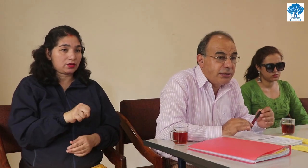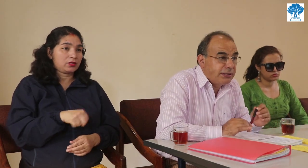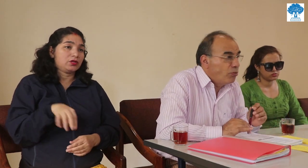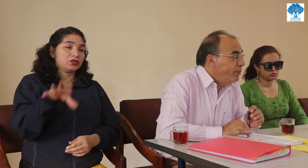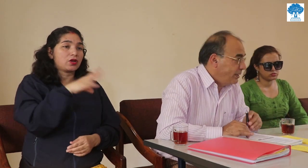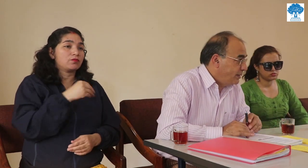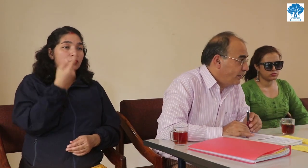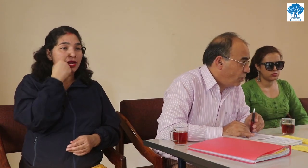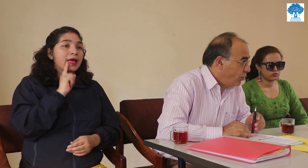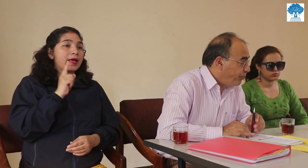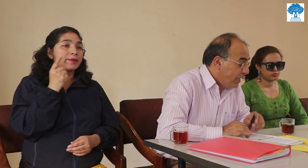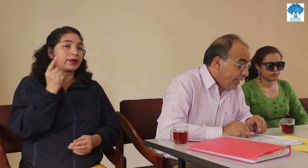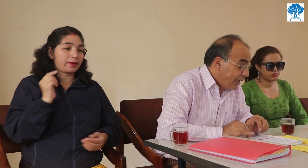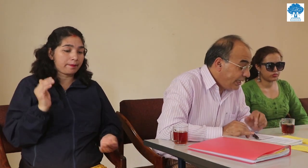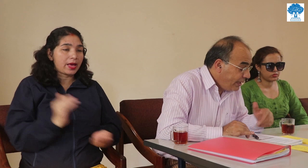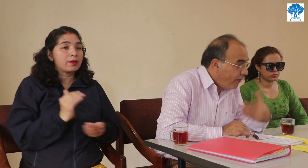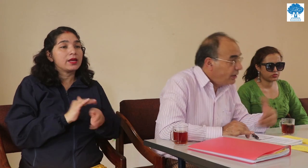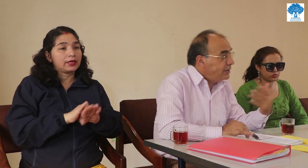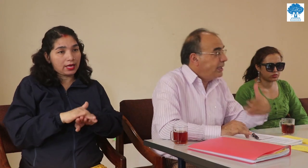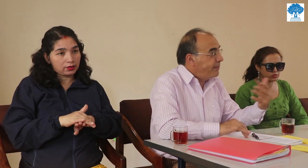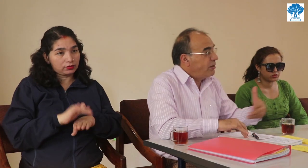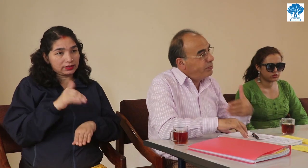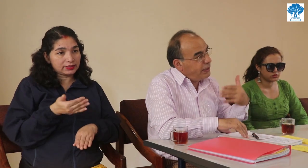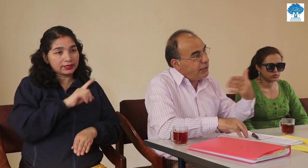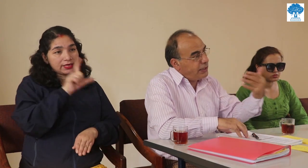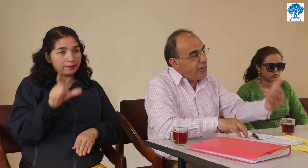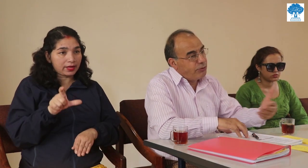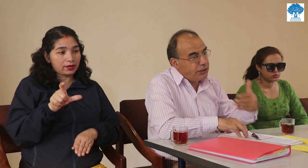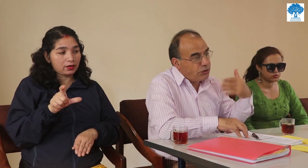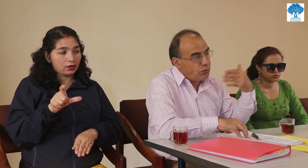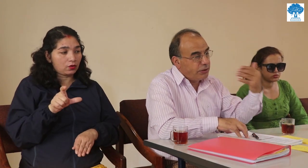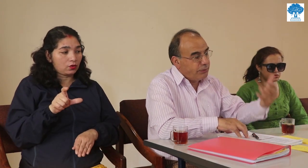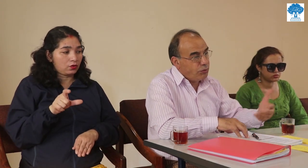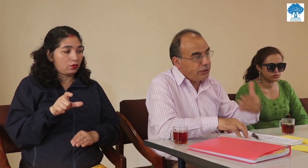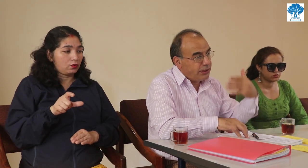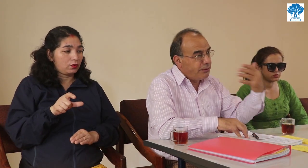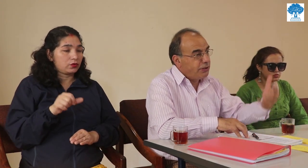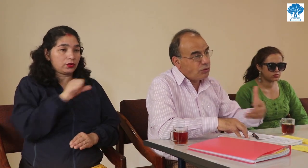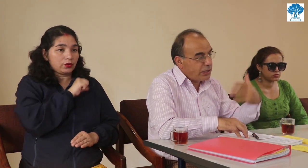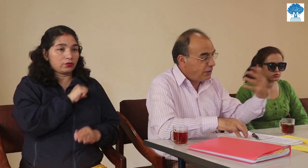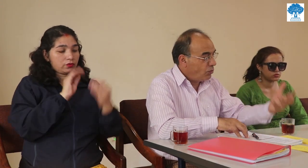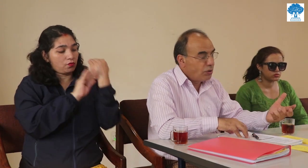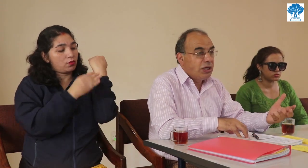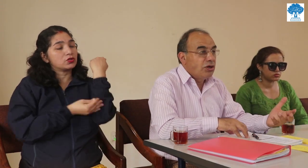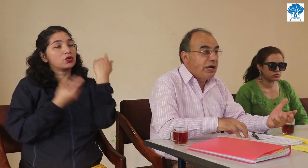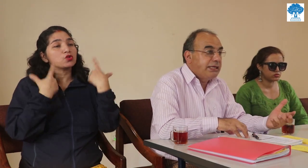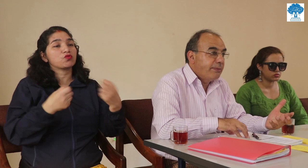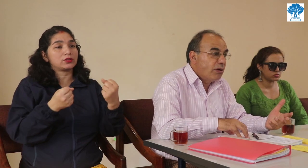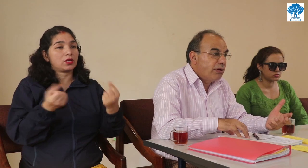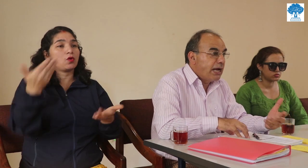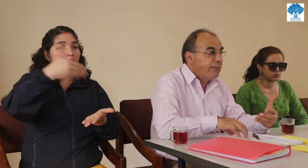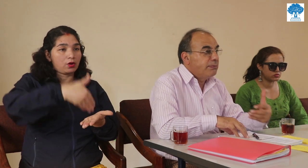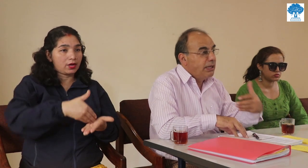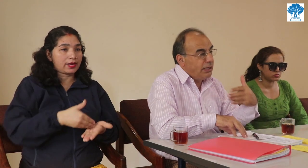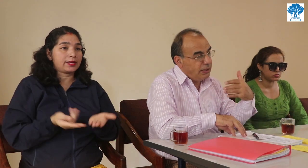एभ्री चिल्ड्रेन चाहिँ मुभमेन्ट चल्यो र त्यसले फर्दर चाहिँ नेपालको पनि हाम्रो चाहिँ यौन तथा प्रजनन स्वास्थ्यको लगानीलाई